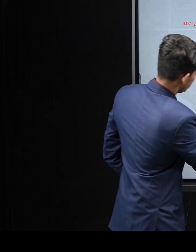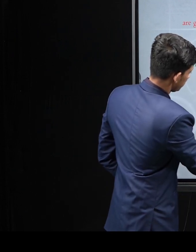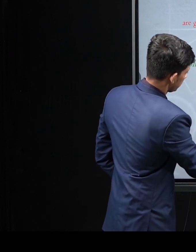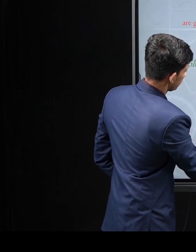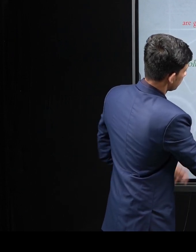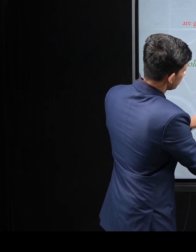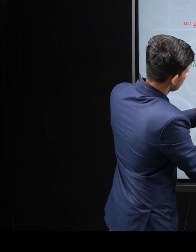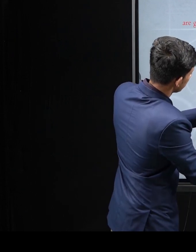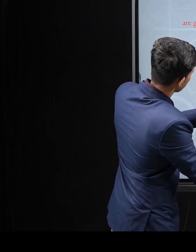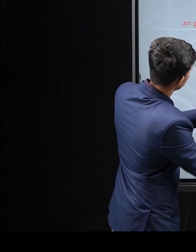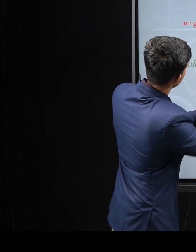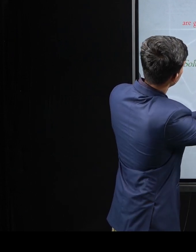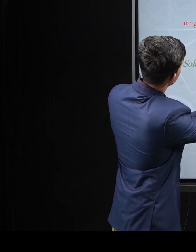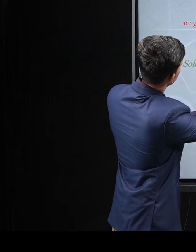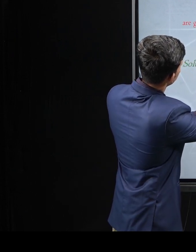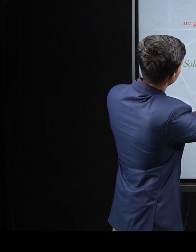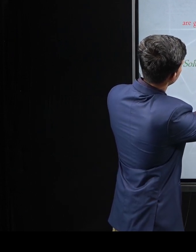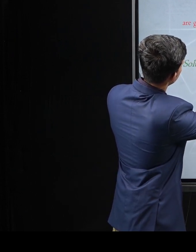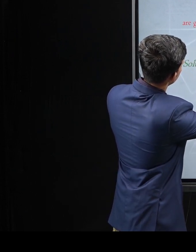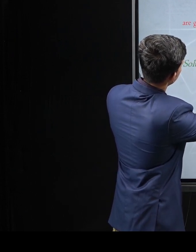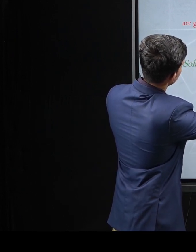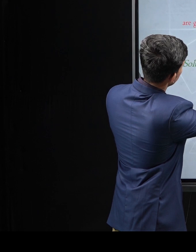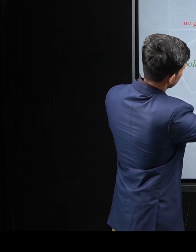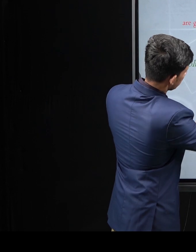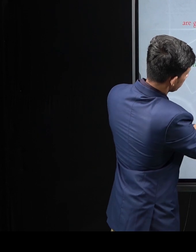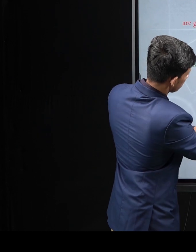ఈజ్ ఈక్వల్ టు -42.